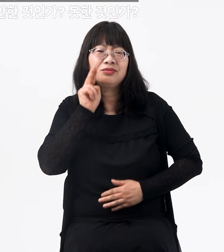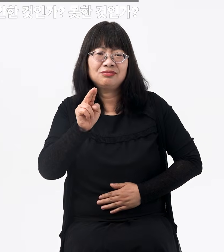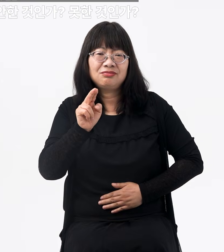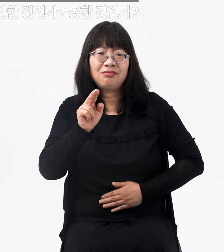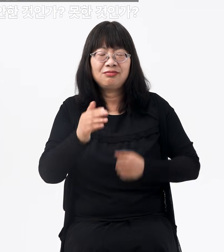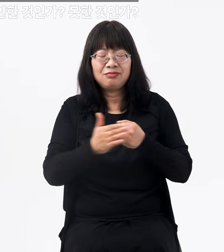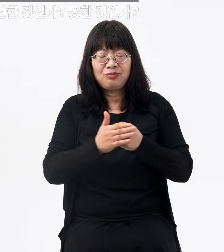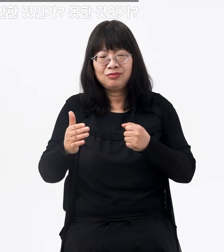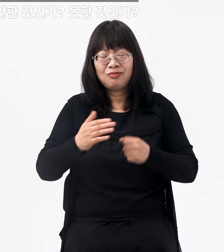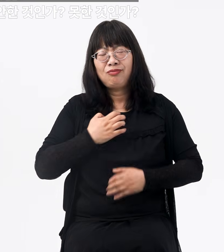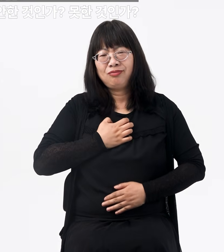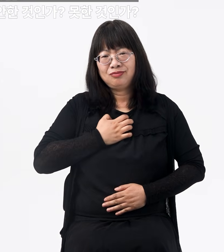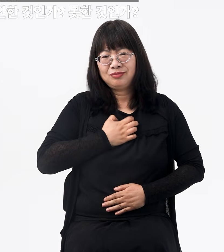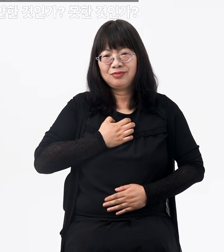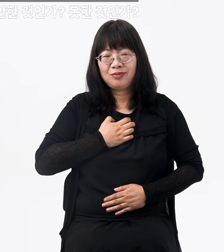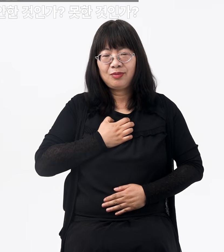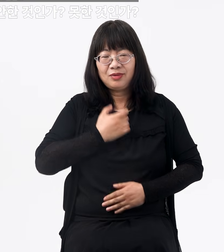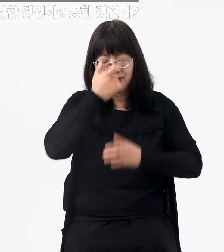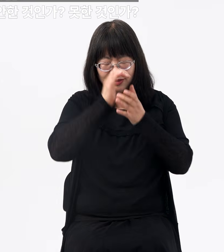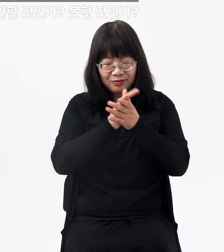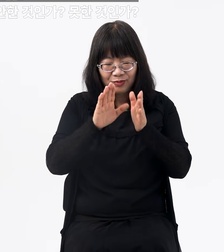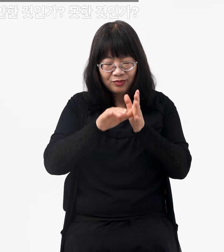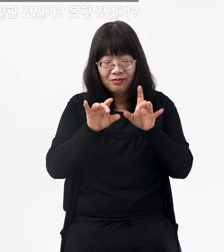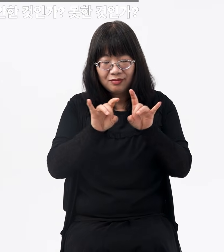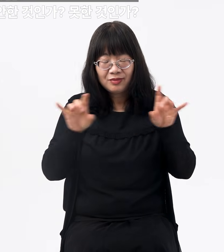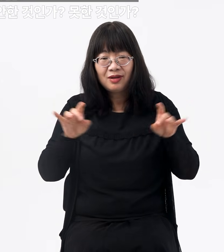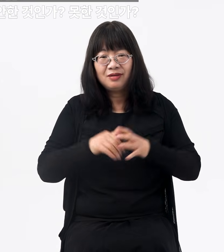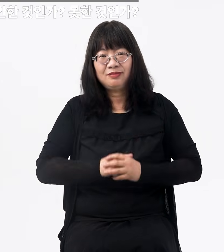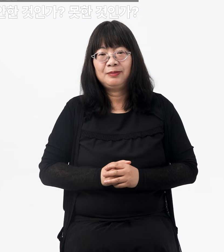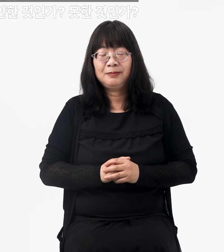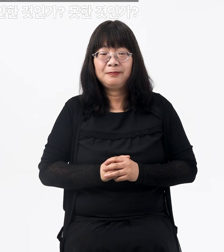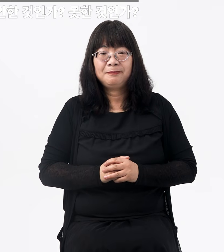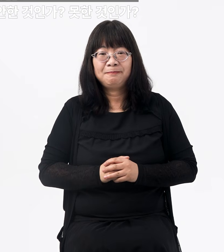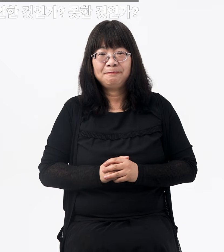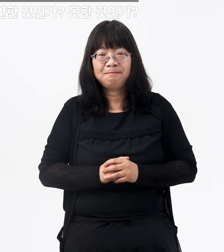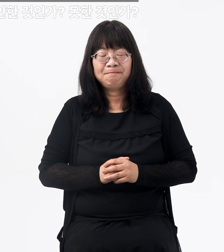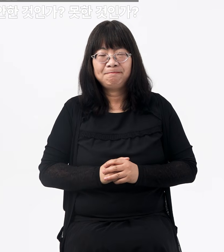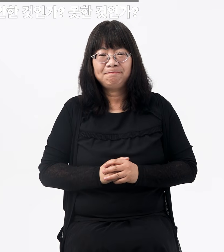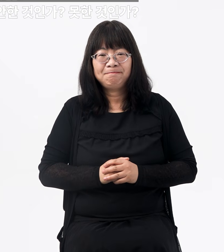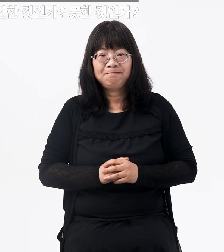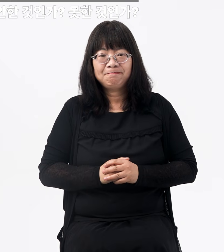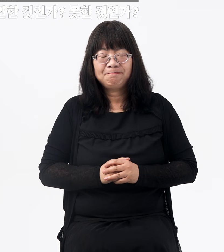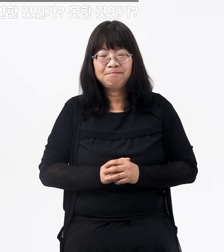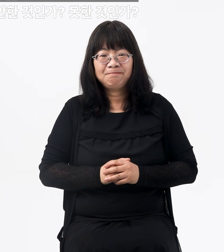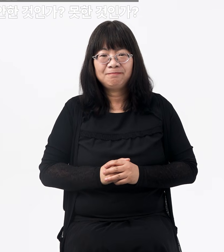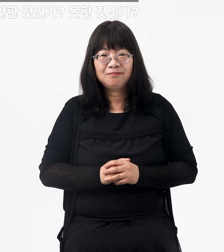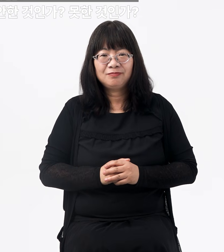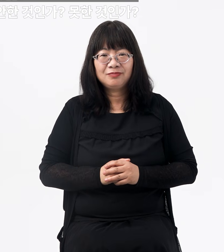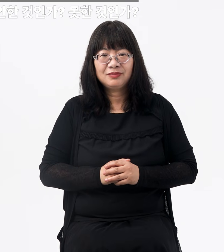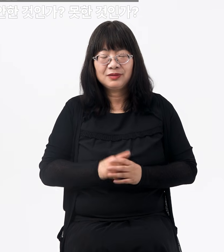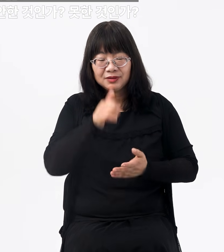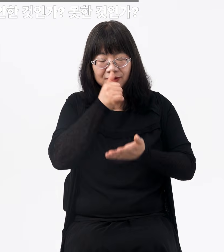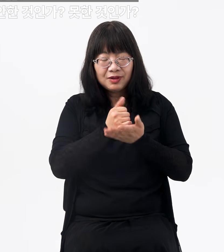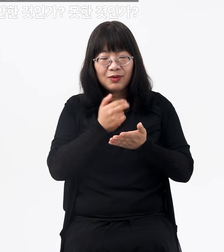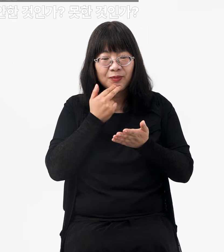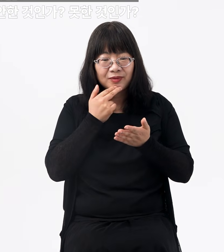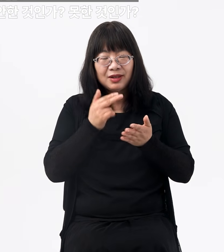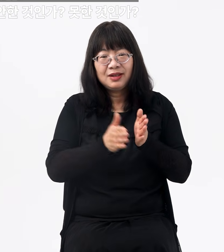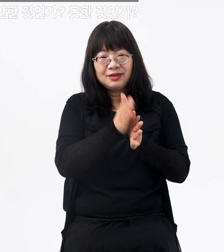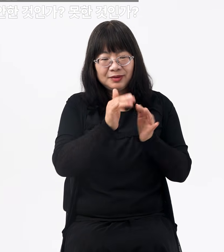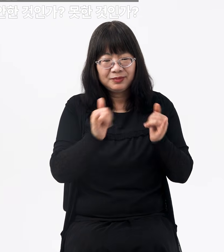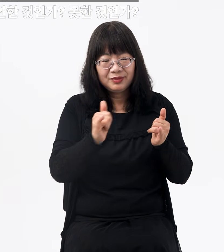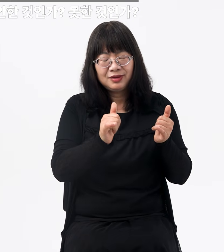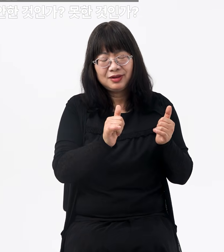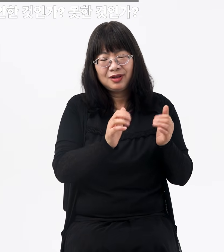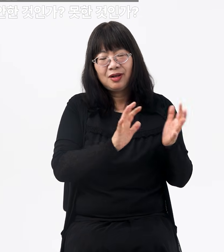걱정인데, 기도 때마다 여러분들 꼭 이 무고한 인명이